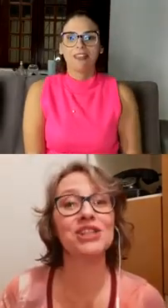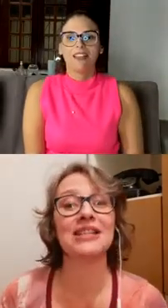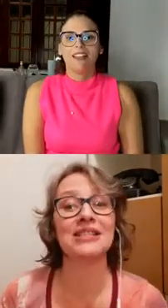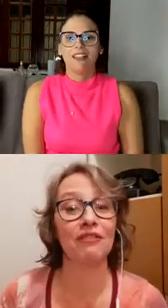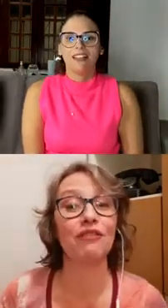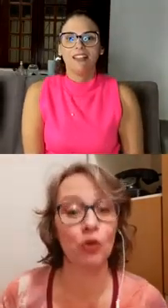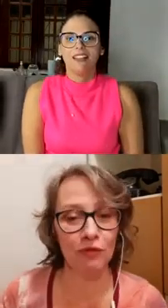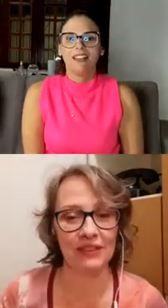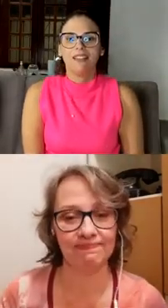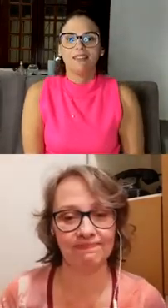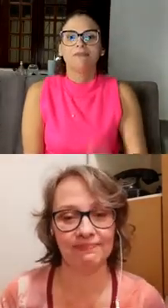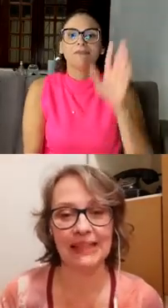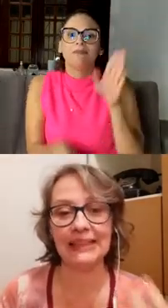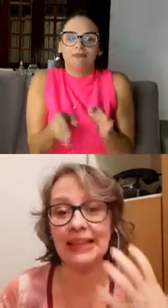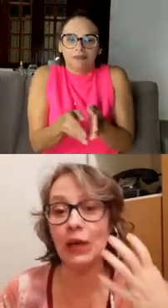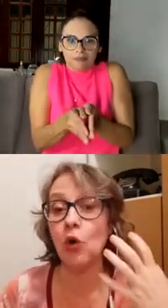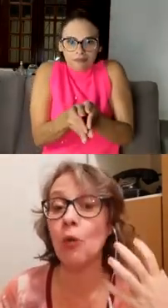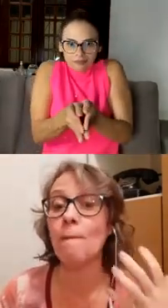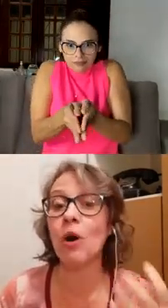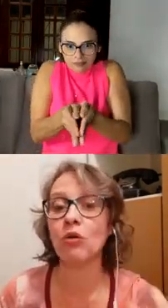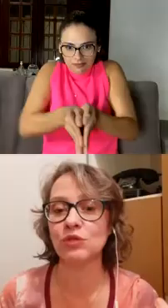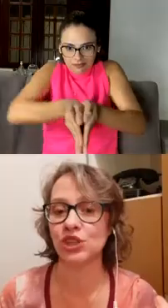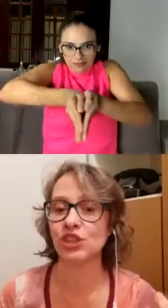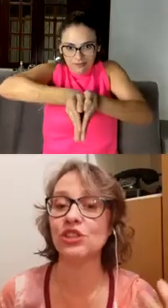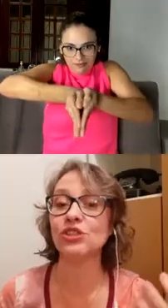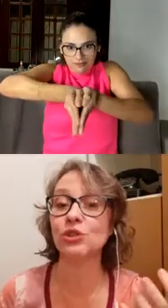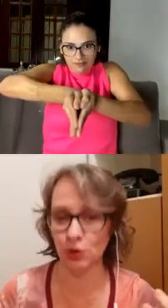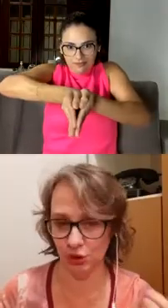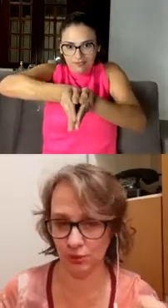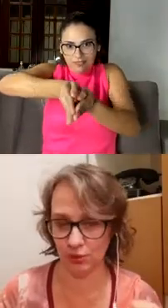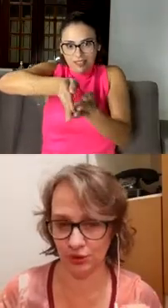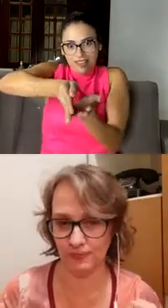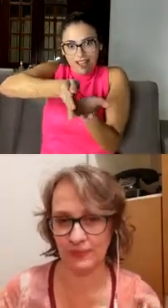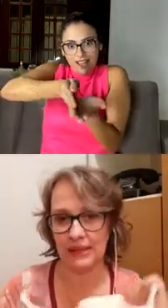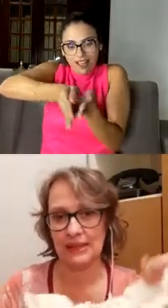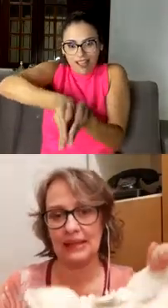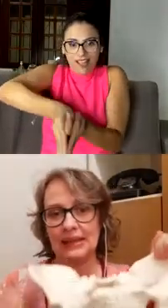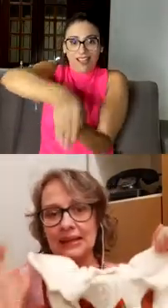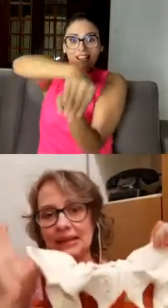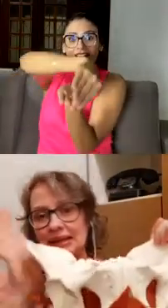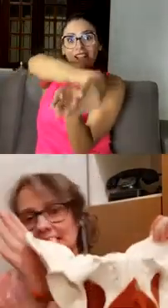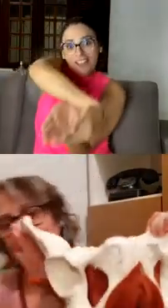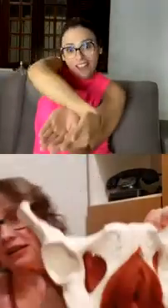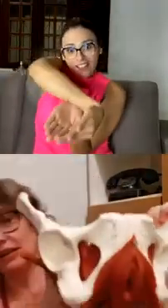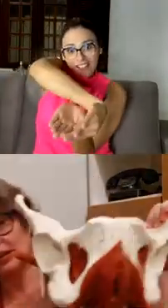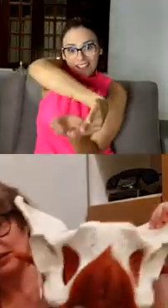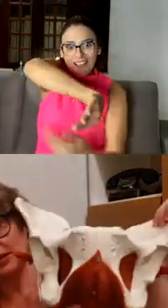Atrás dessa vulva tem um monte de músculos.